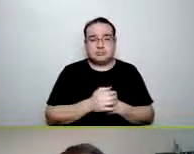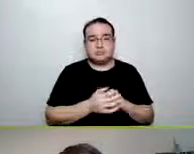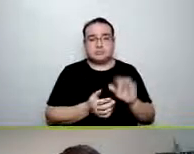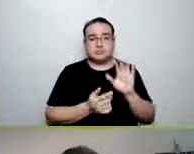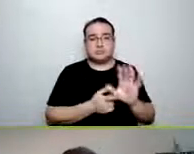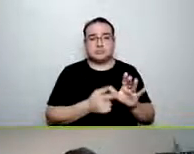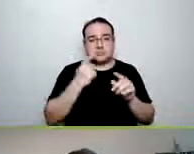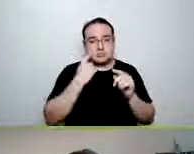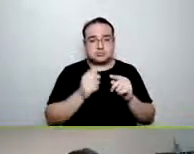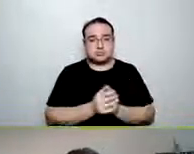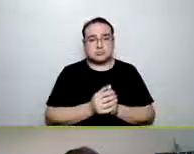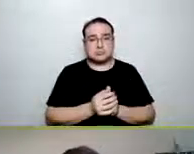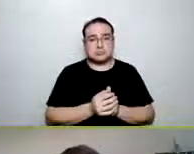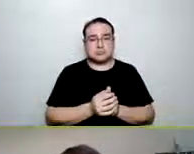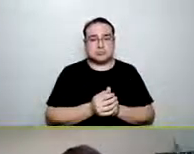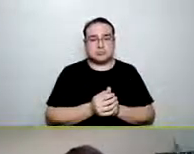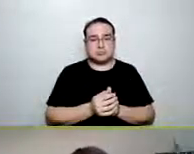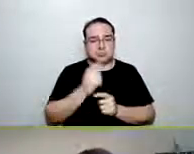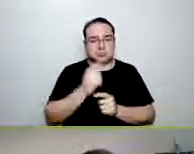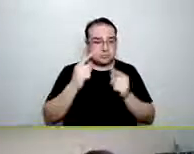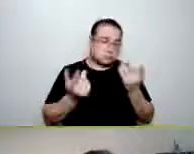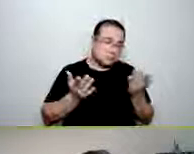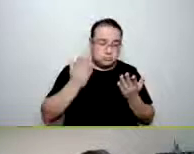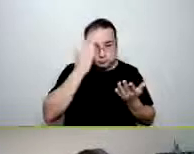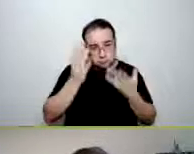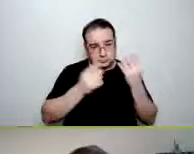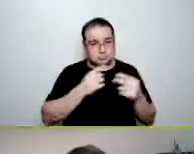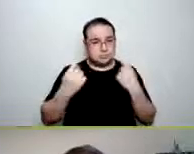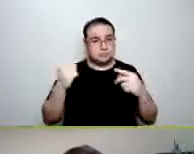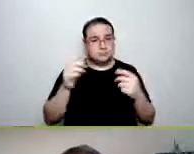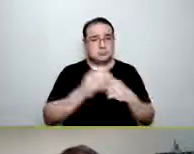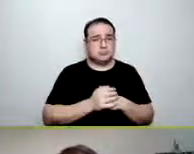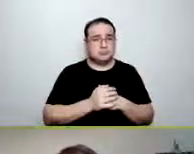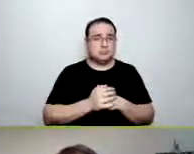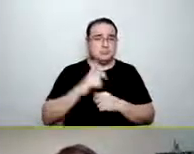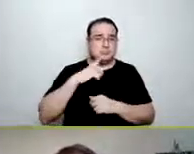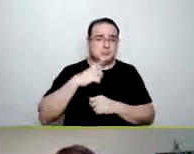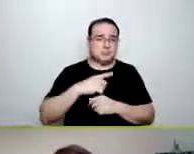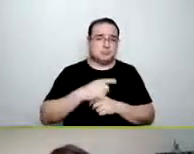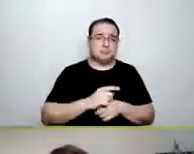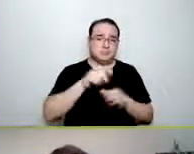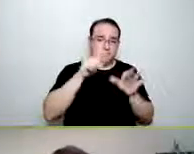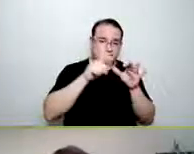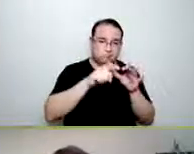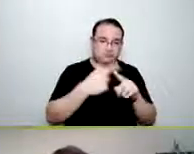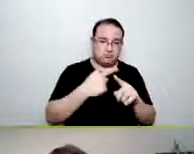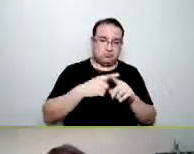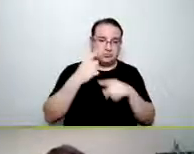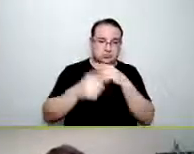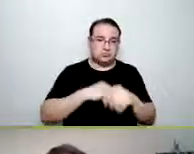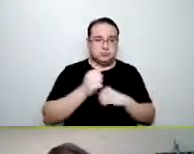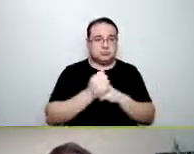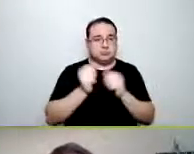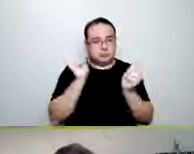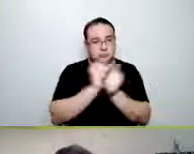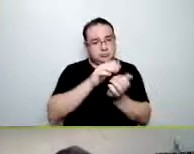desses floppy disks, né, que foram substituídos pelos discos mais pequenos, e depois houve essas